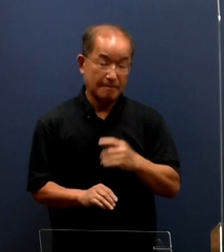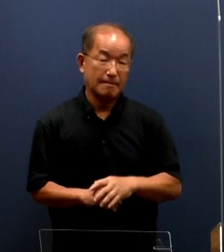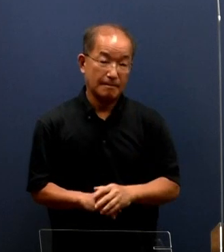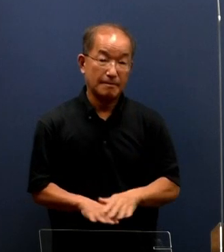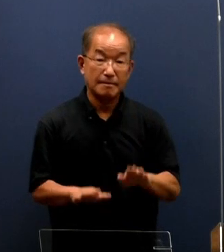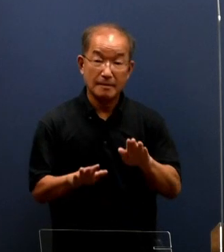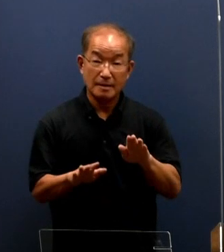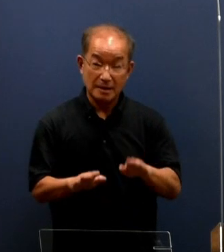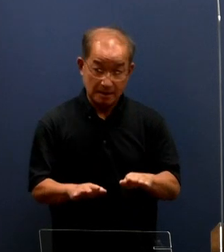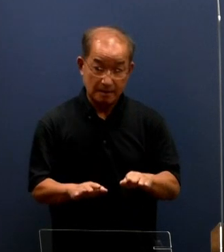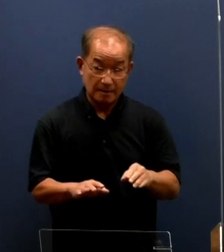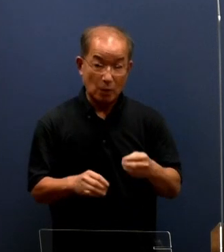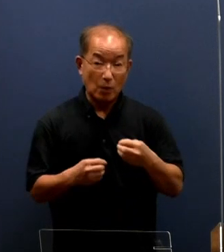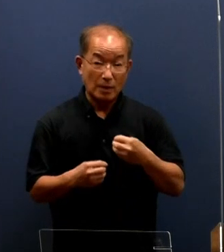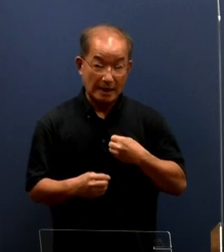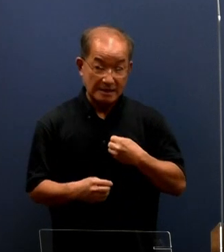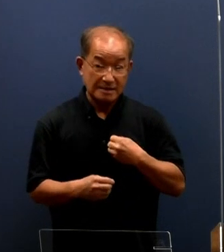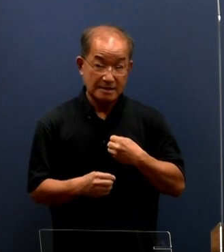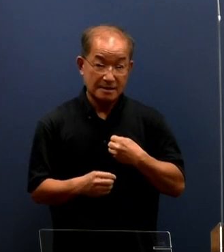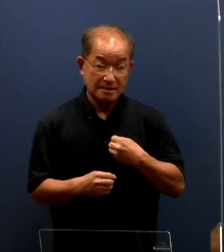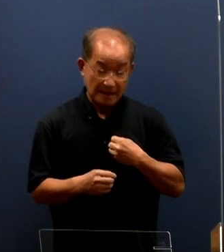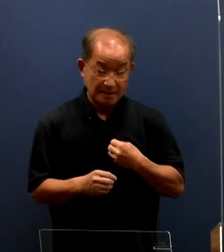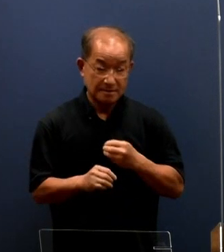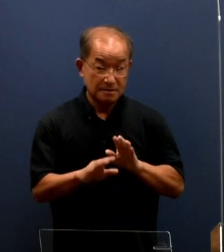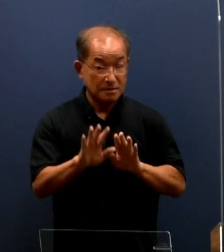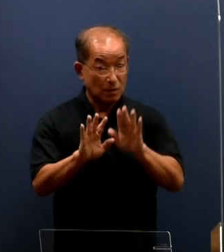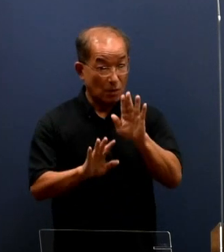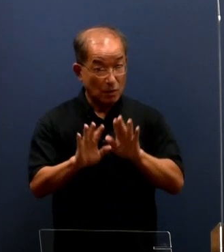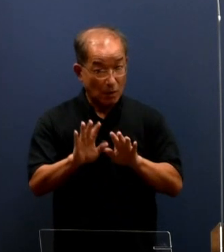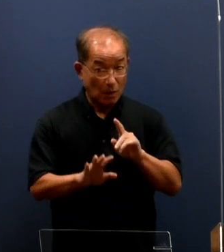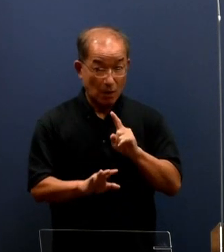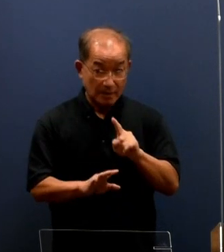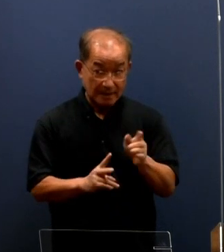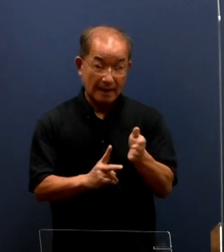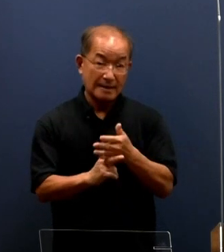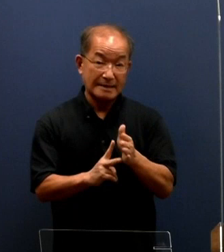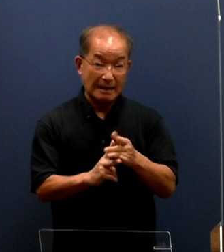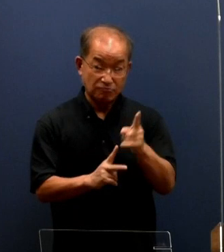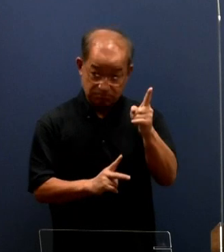今の感染状況をそういうふうに捉えておられる